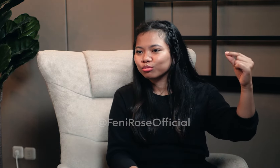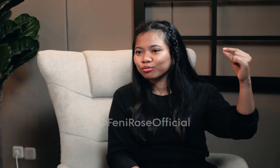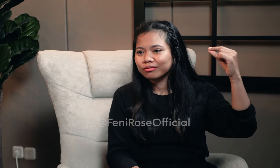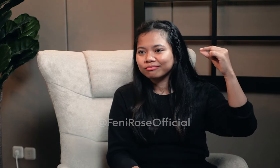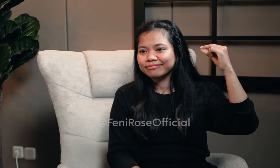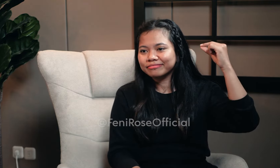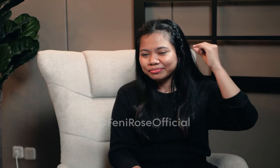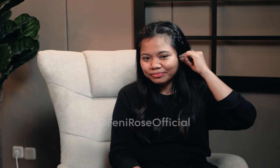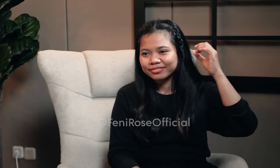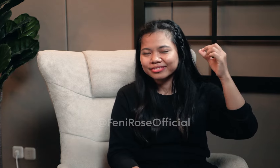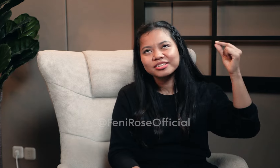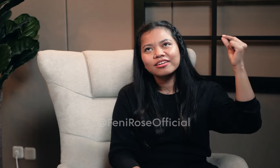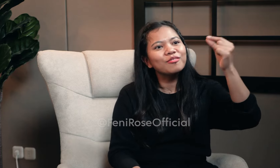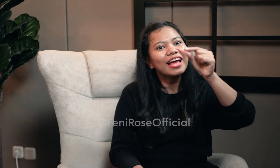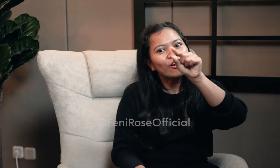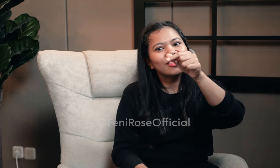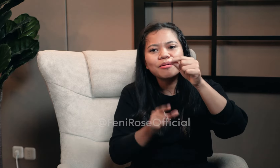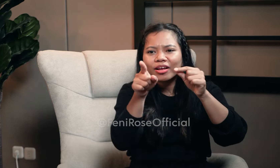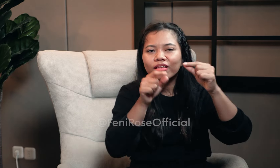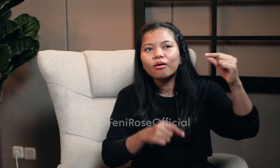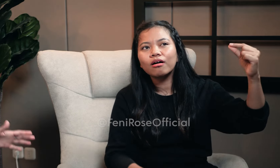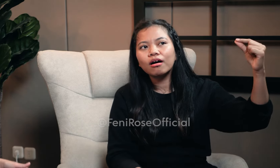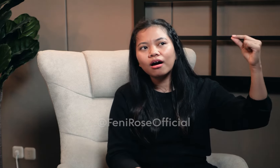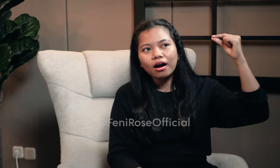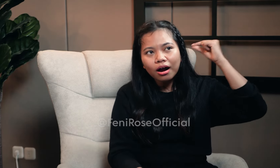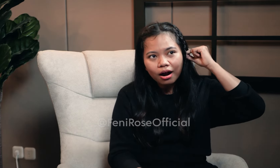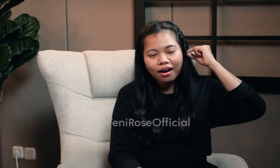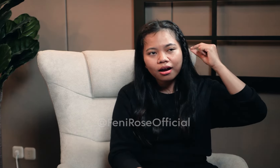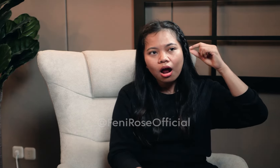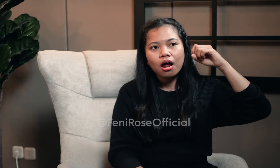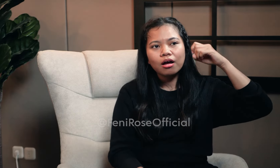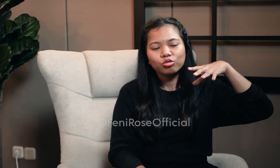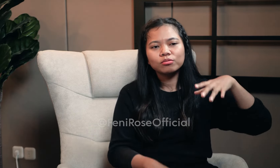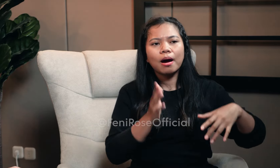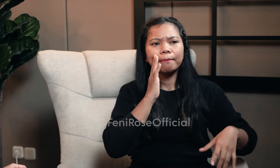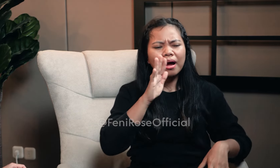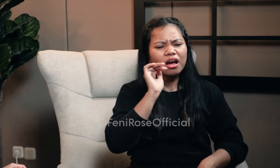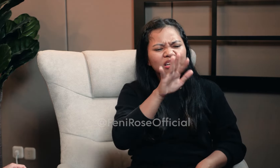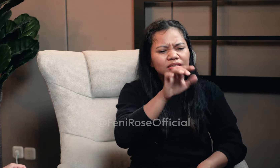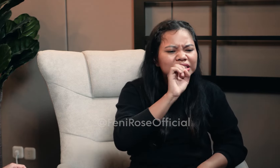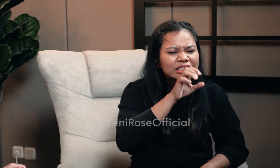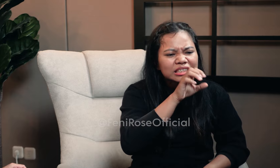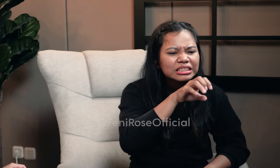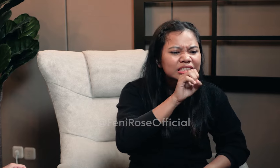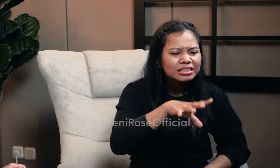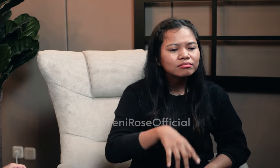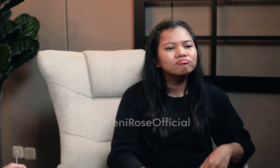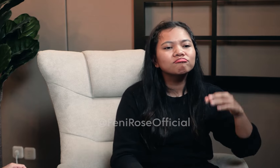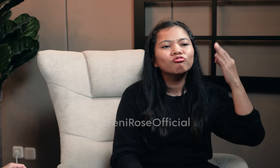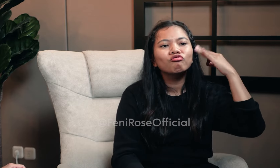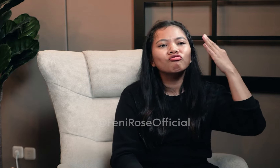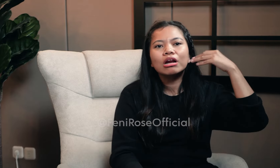eh saya coba masukkan kayak coba dimasuk kan terus mama bilang kamu ngapain kayak gitu